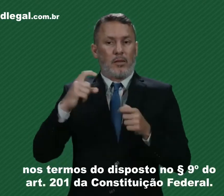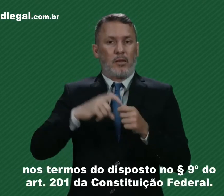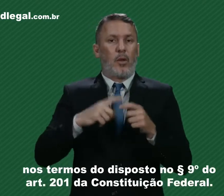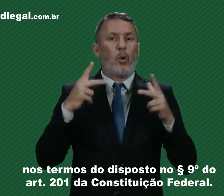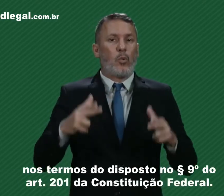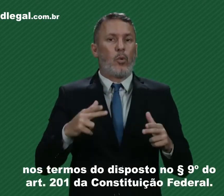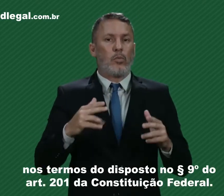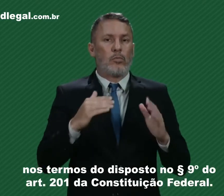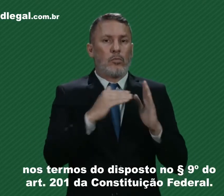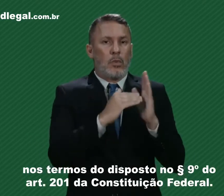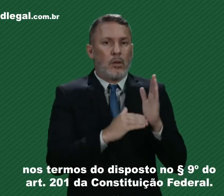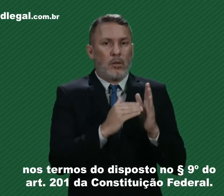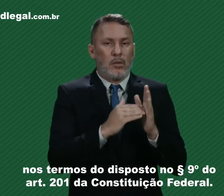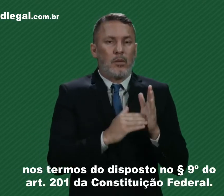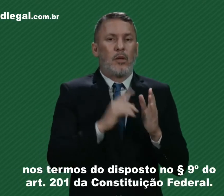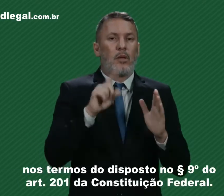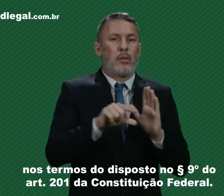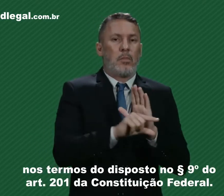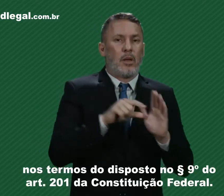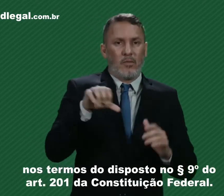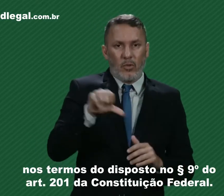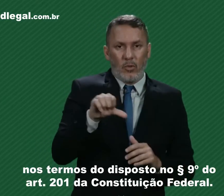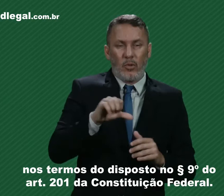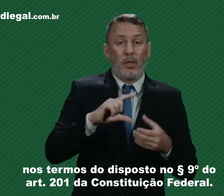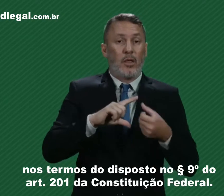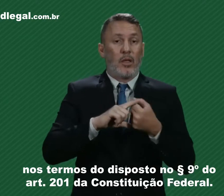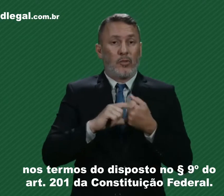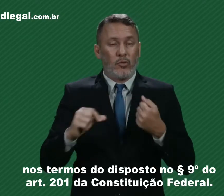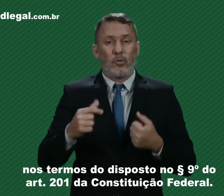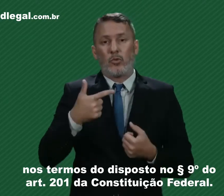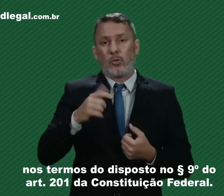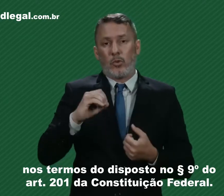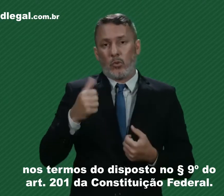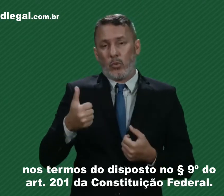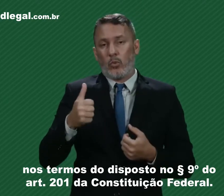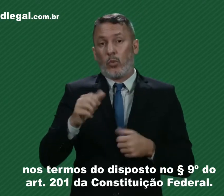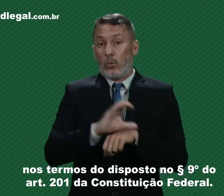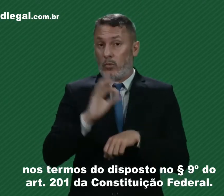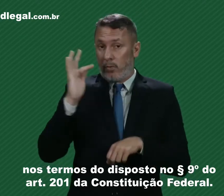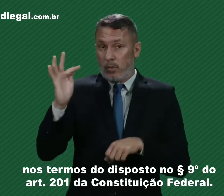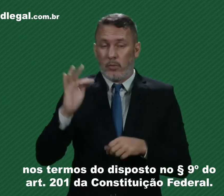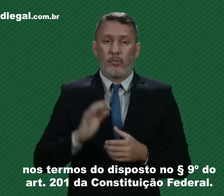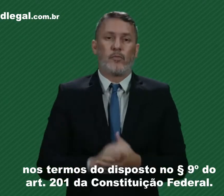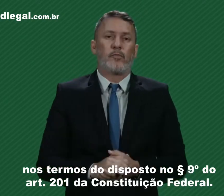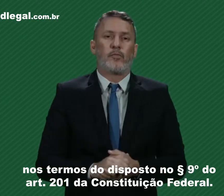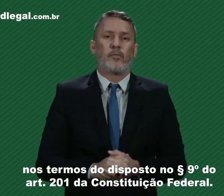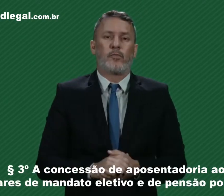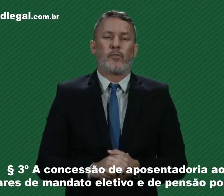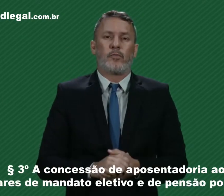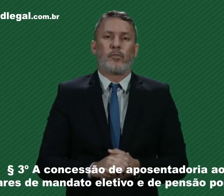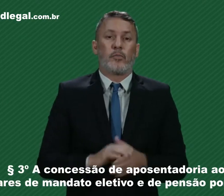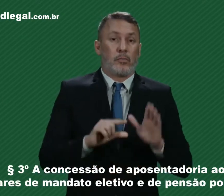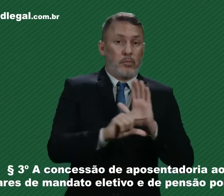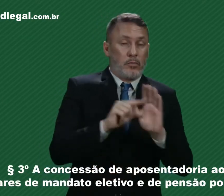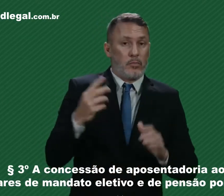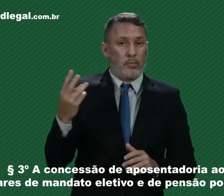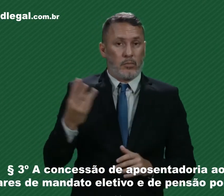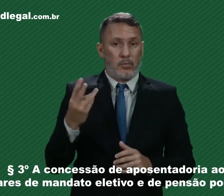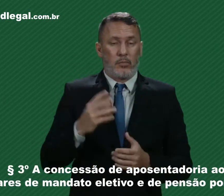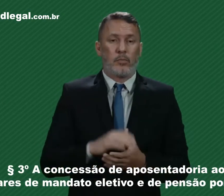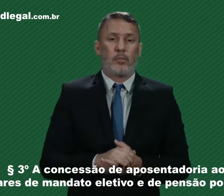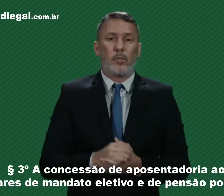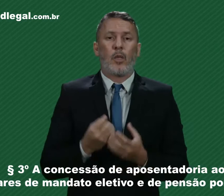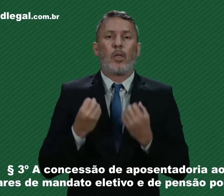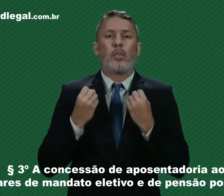vinculado nos termos do disposto no parágrafo 9º do artigo 201 da Constituição Federal. Parágrafo 3º.